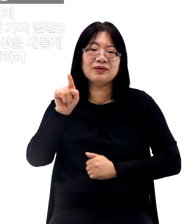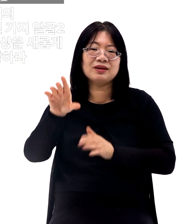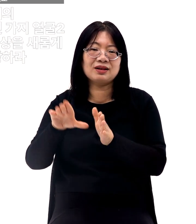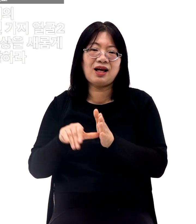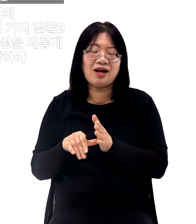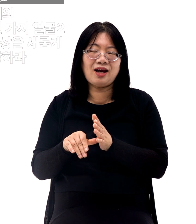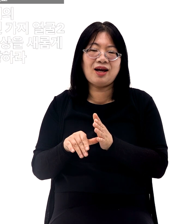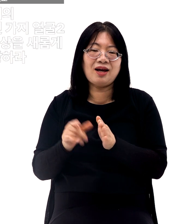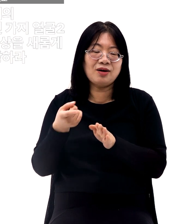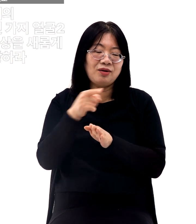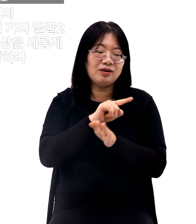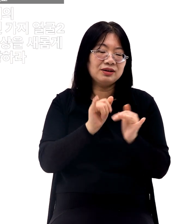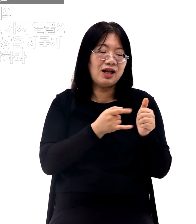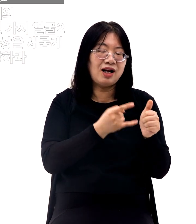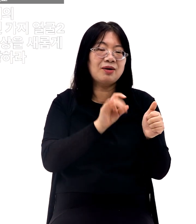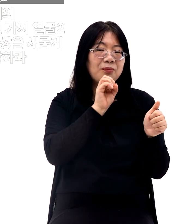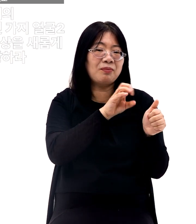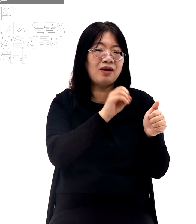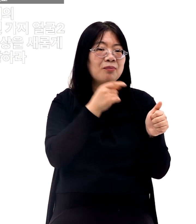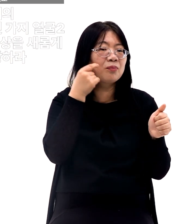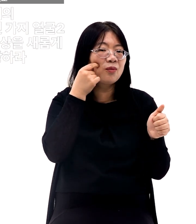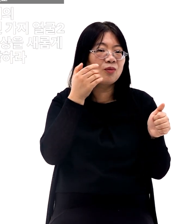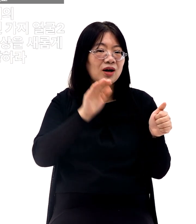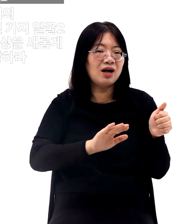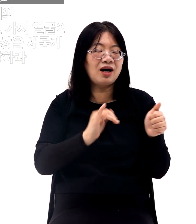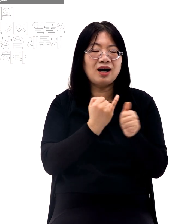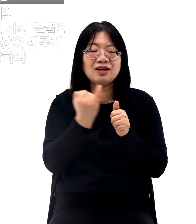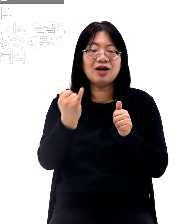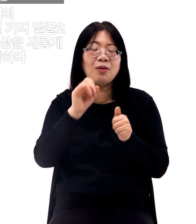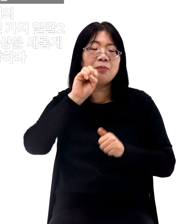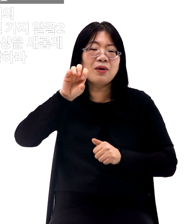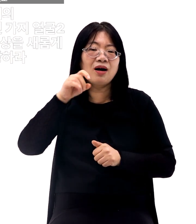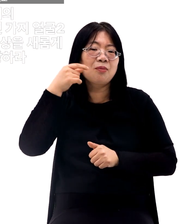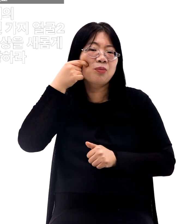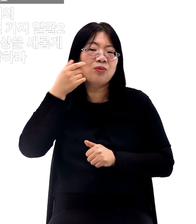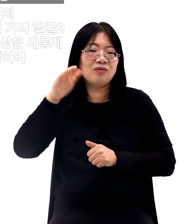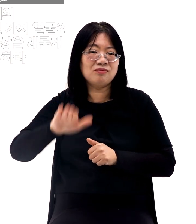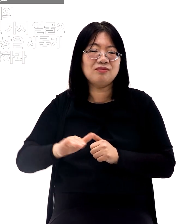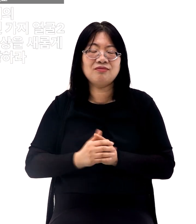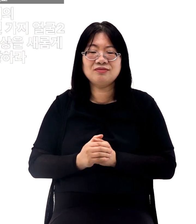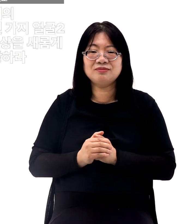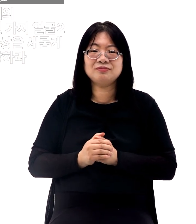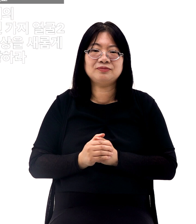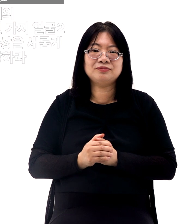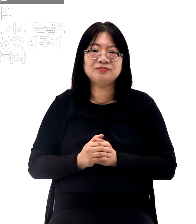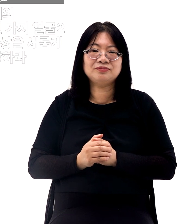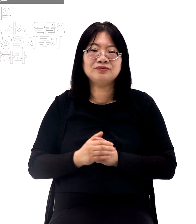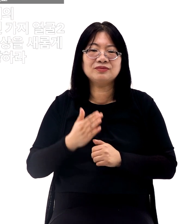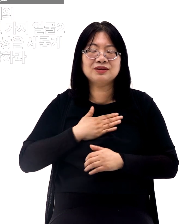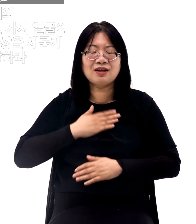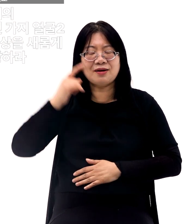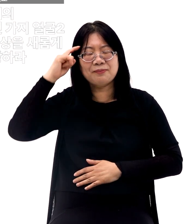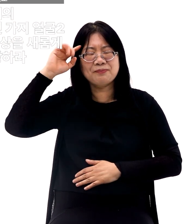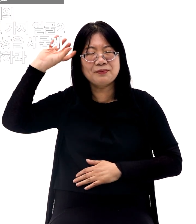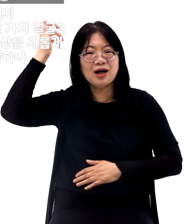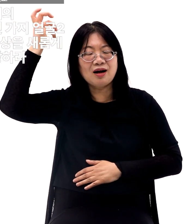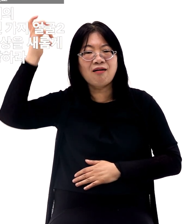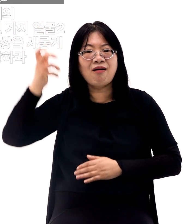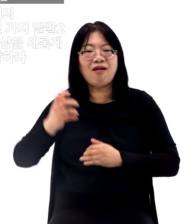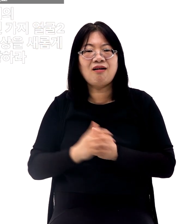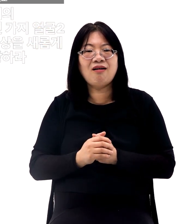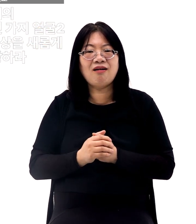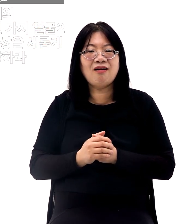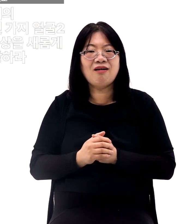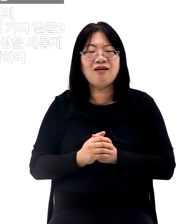옆에 사람에게 말할 수는 없지만, 아내에게조차 말할 수는 없지만, 내가 미쳤지.